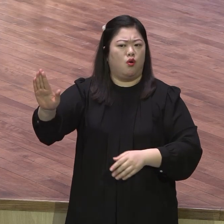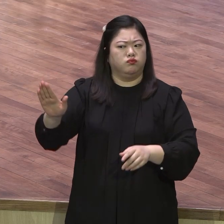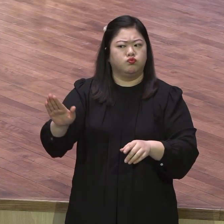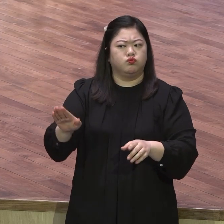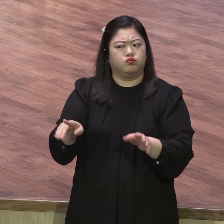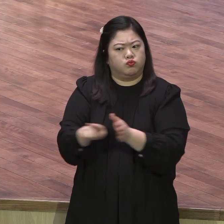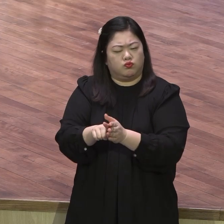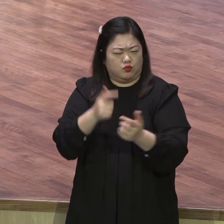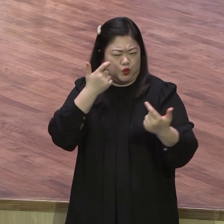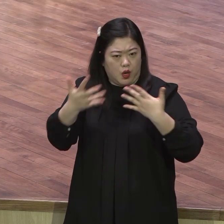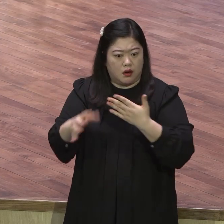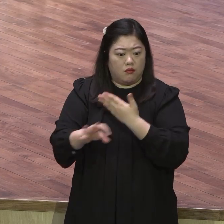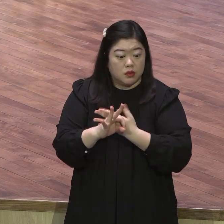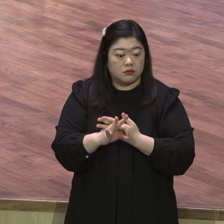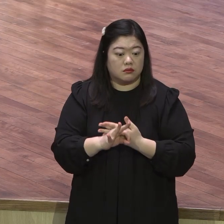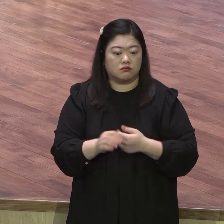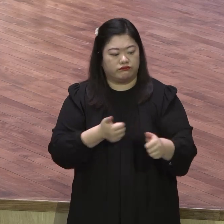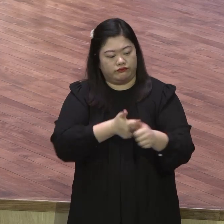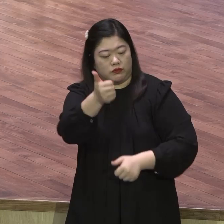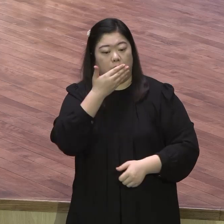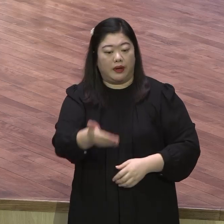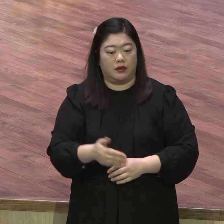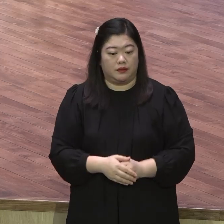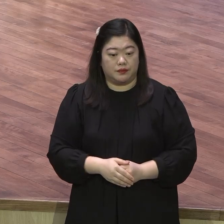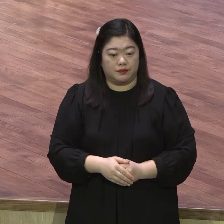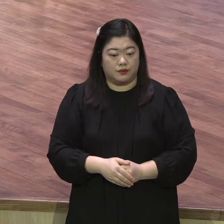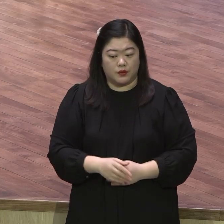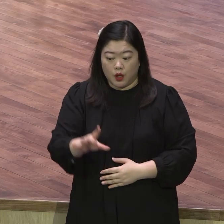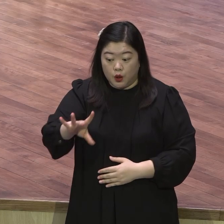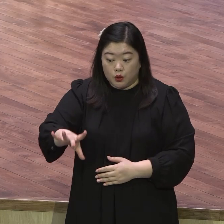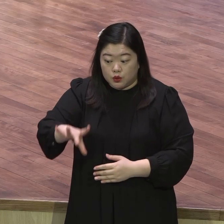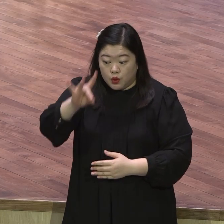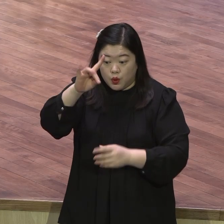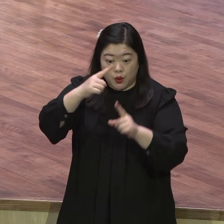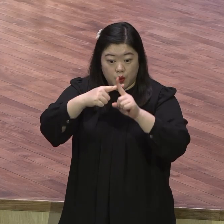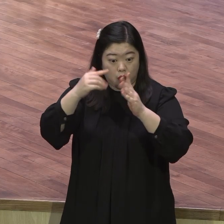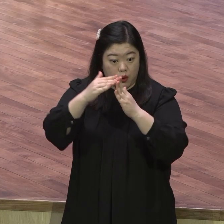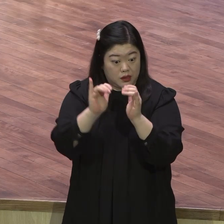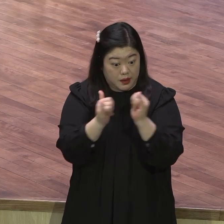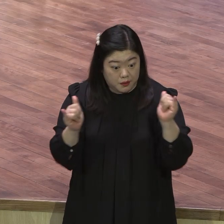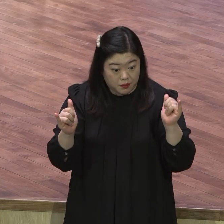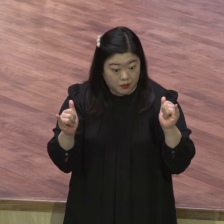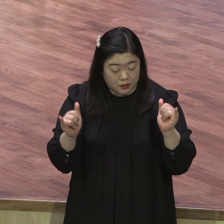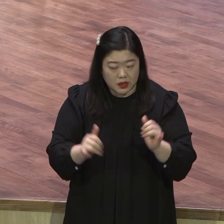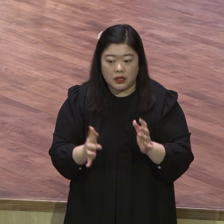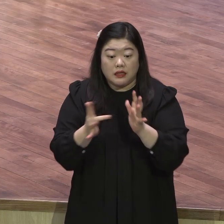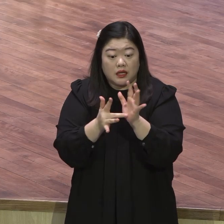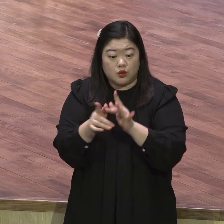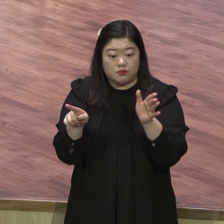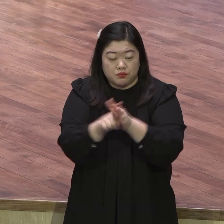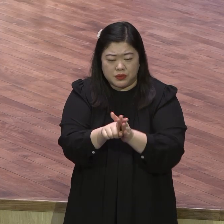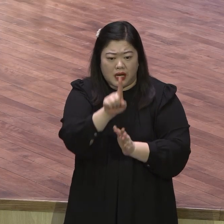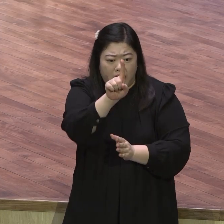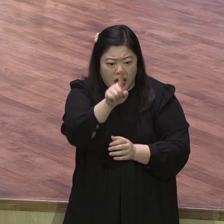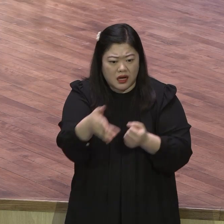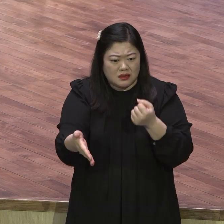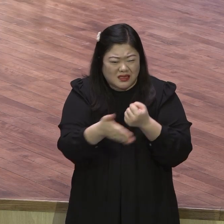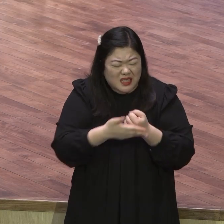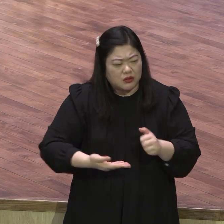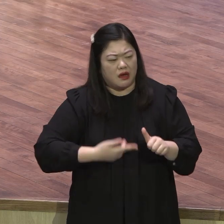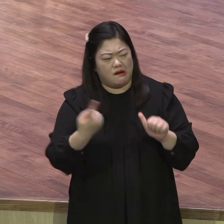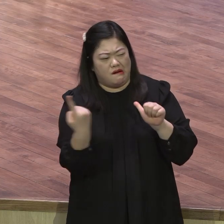초대교회는 응가 핍박이 나오고 예수 믿는다고 핍박을 받고 집에 쫓겨나고 그야말로 지장에서